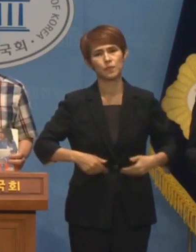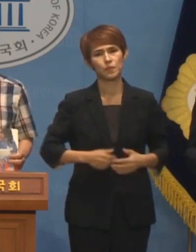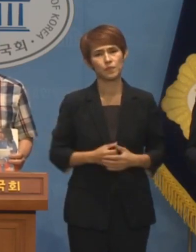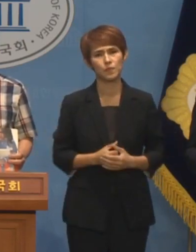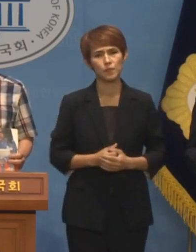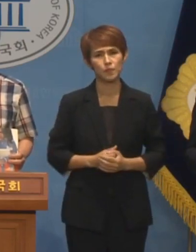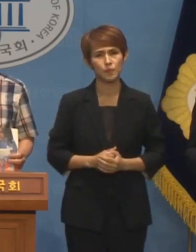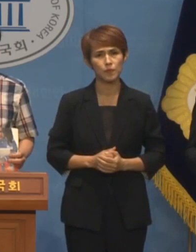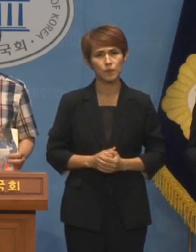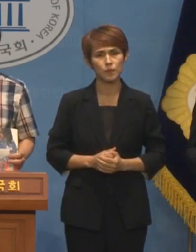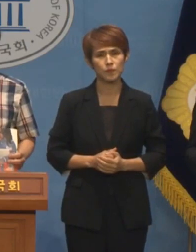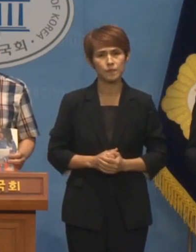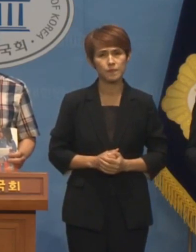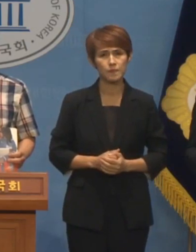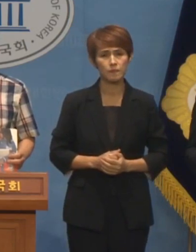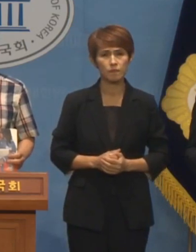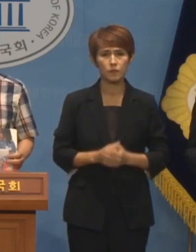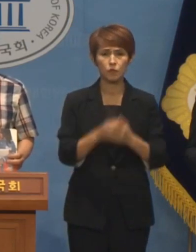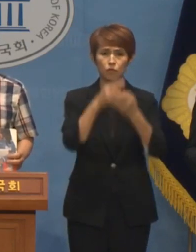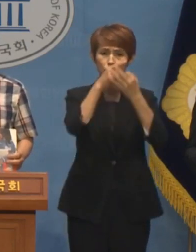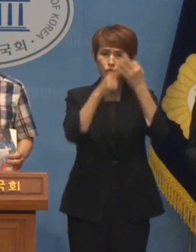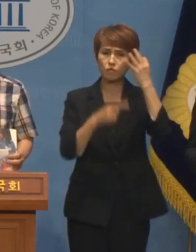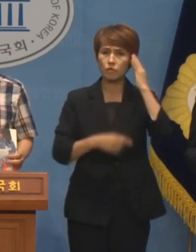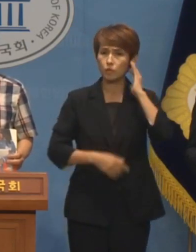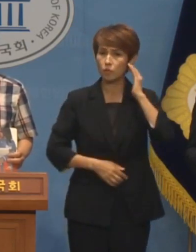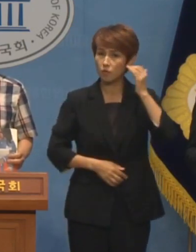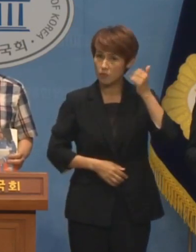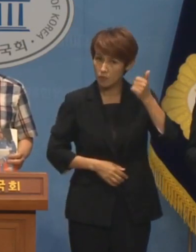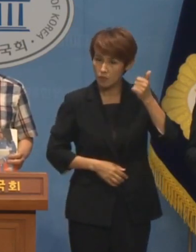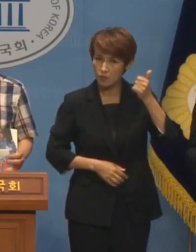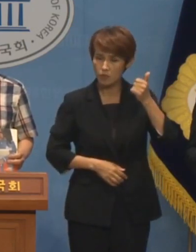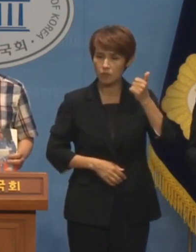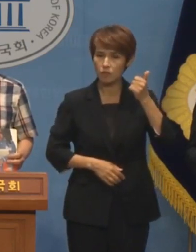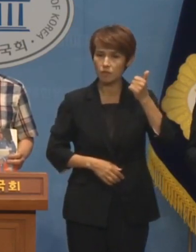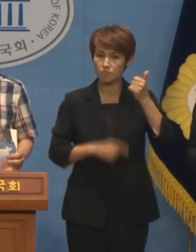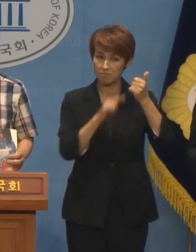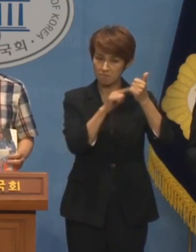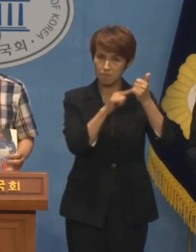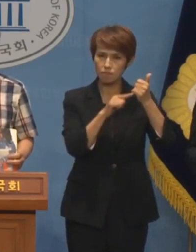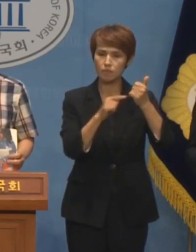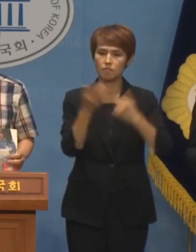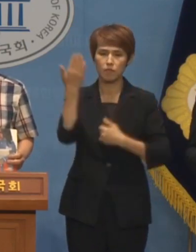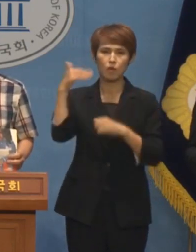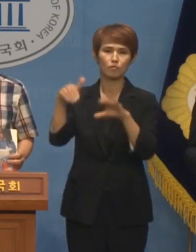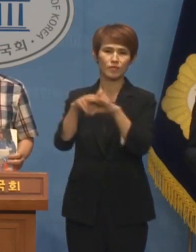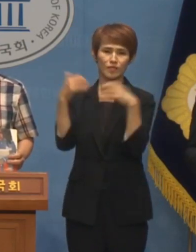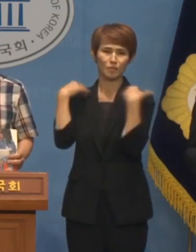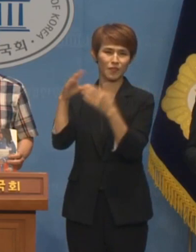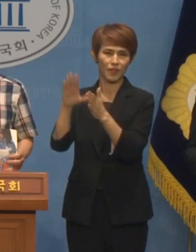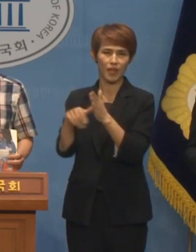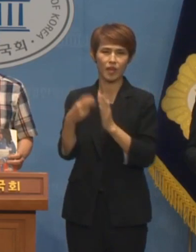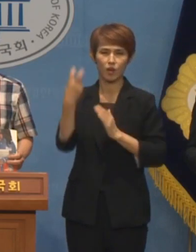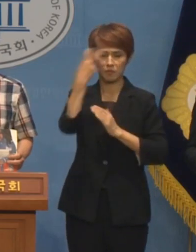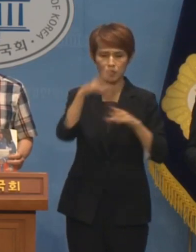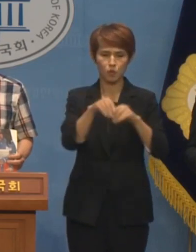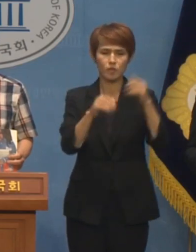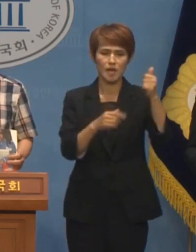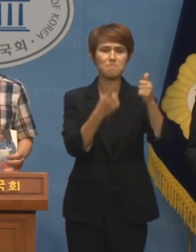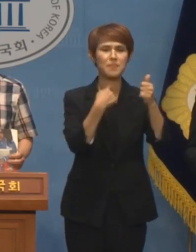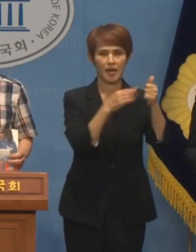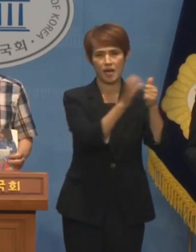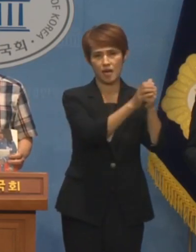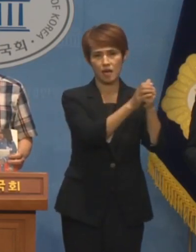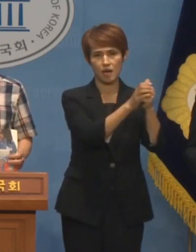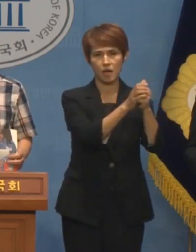듭니다. 윤석열 대통령이 문재인 정부 당시에 검찰총장입니다마는